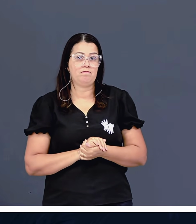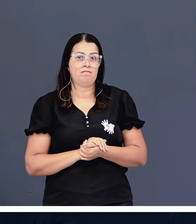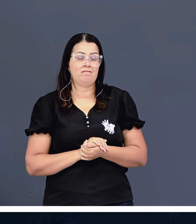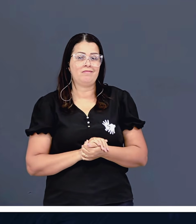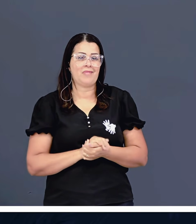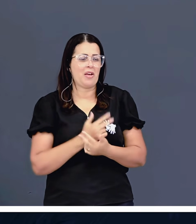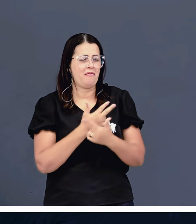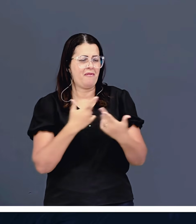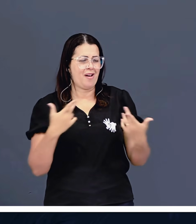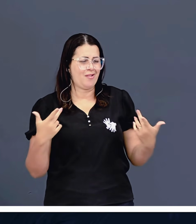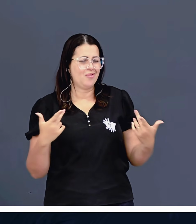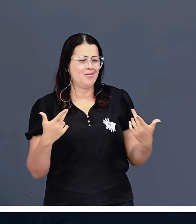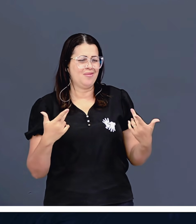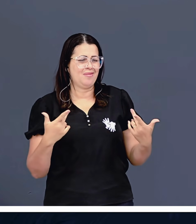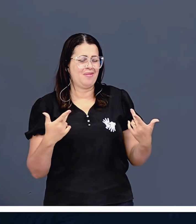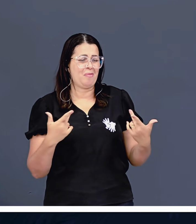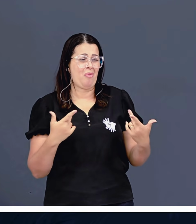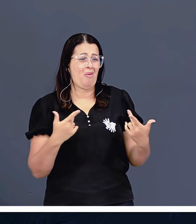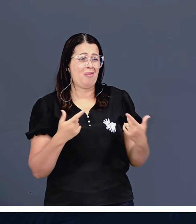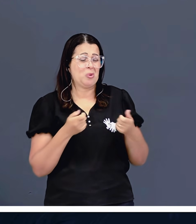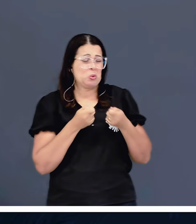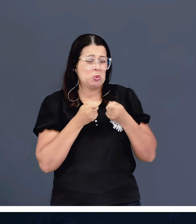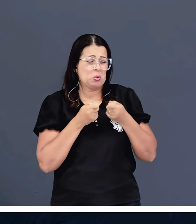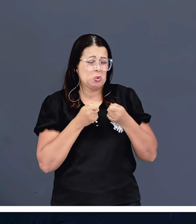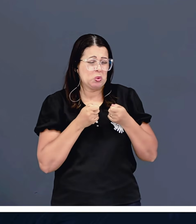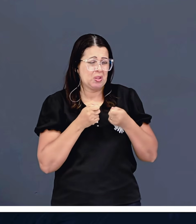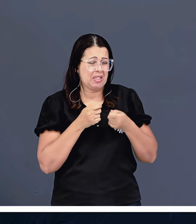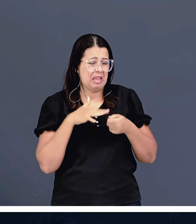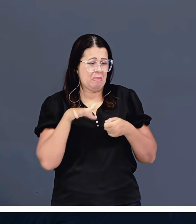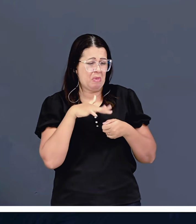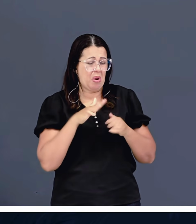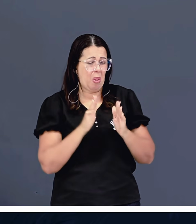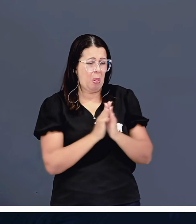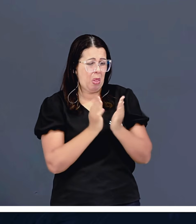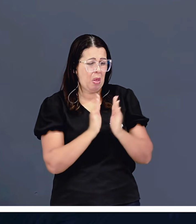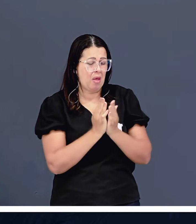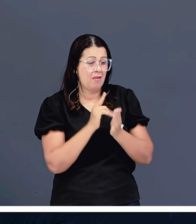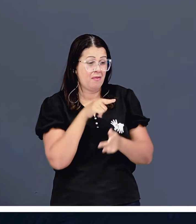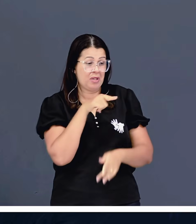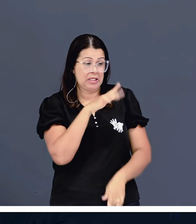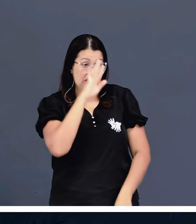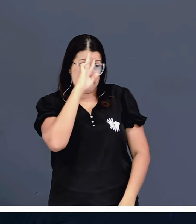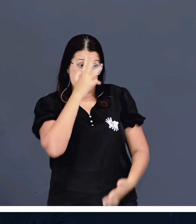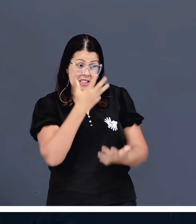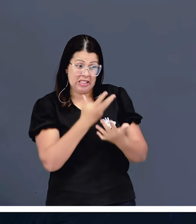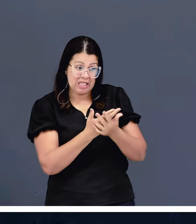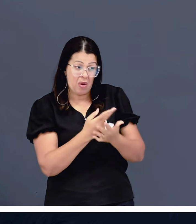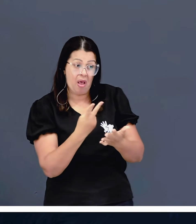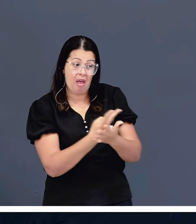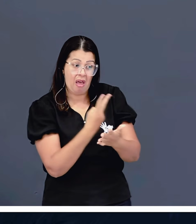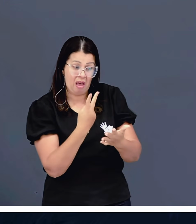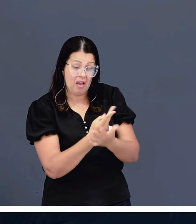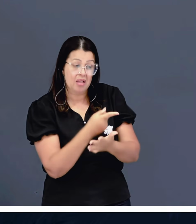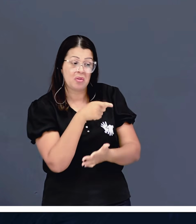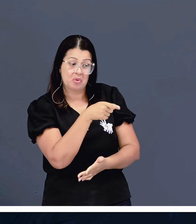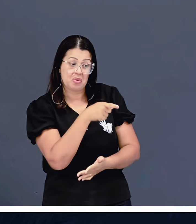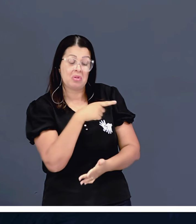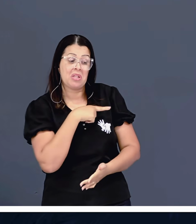que muitos apertos que nós passamos na nossa família foi de decisão errada que o Senhor tomou